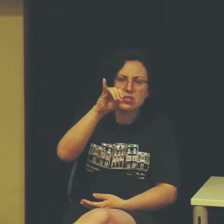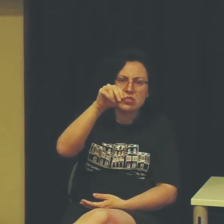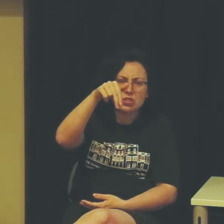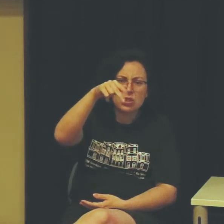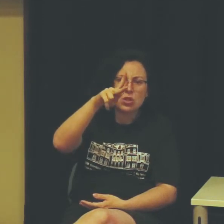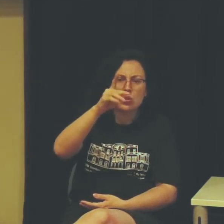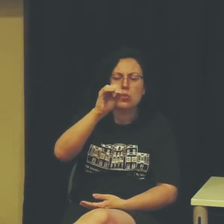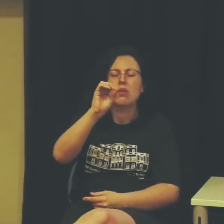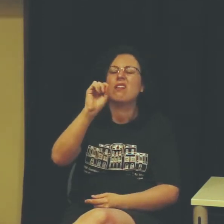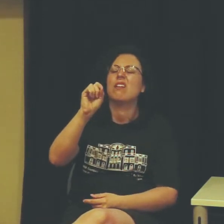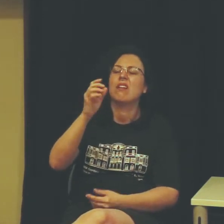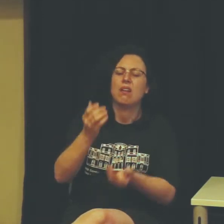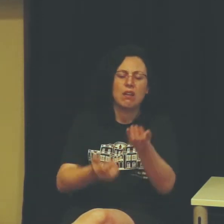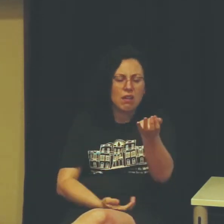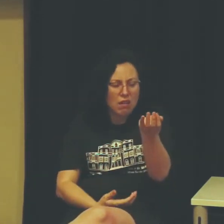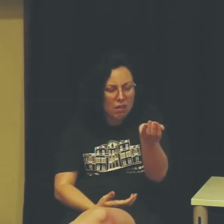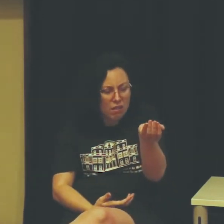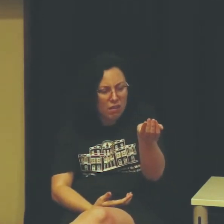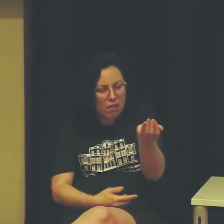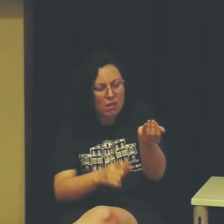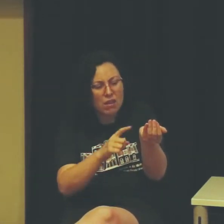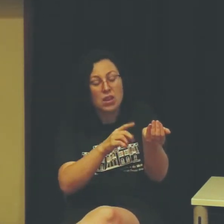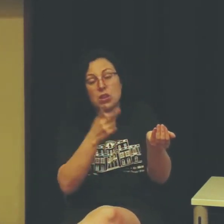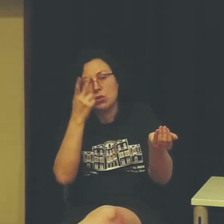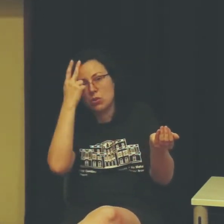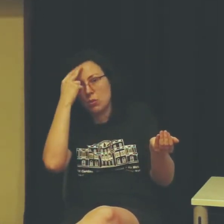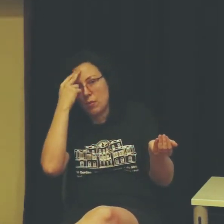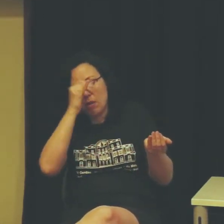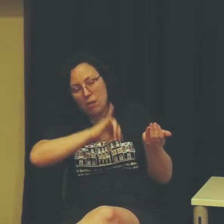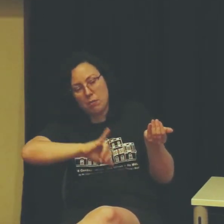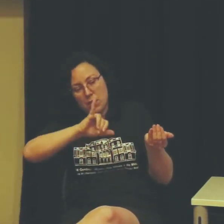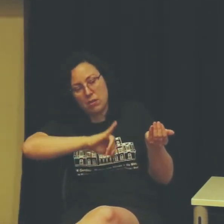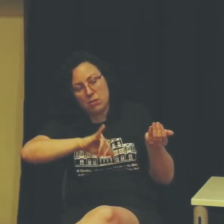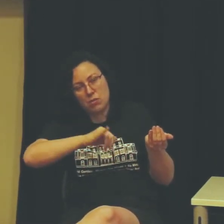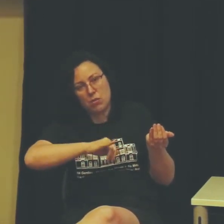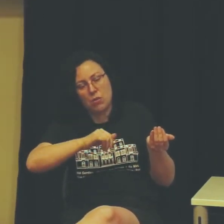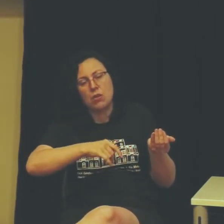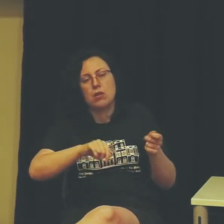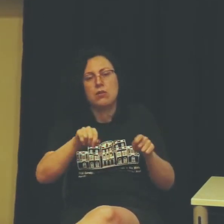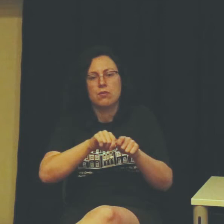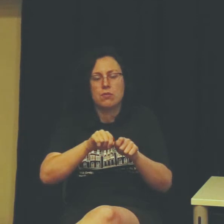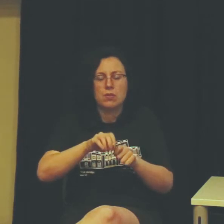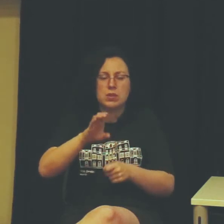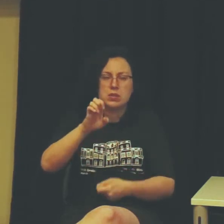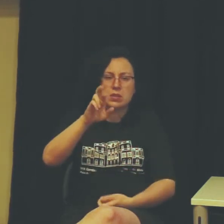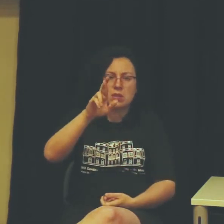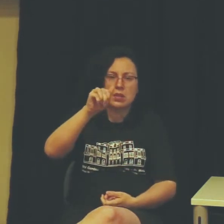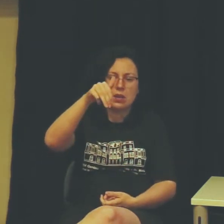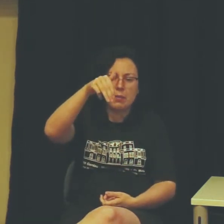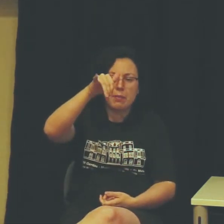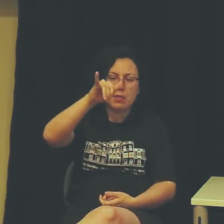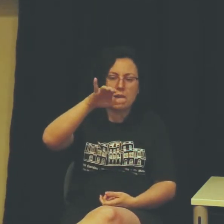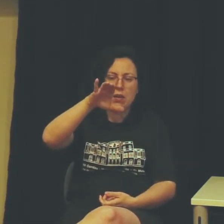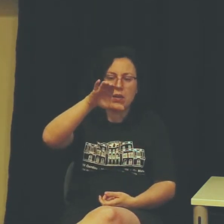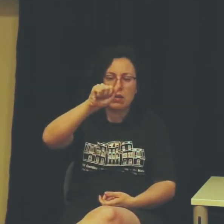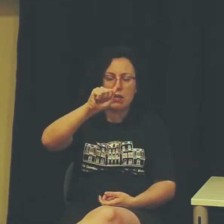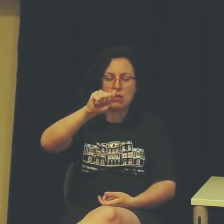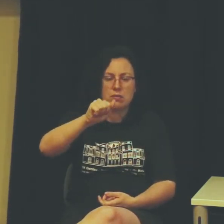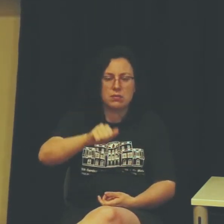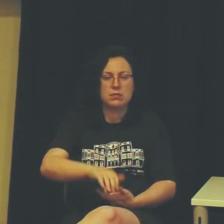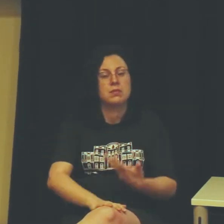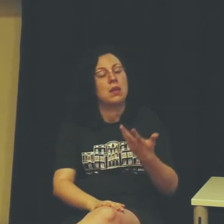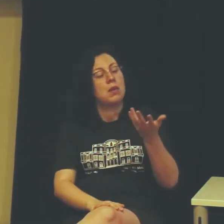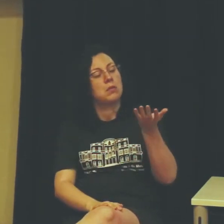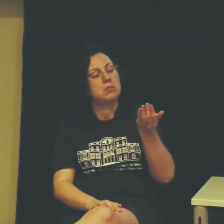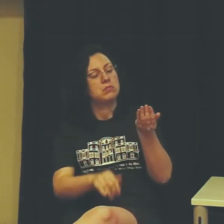gente tem em laboratório, que a gente utiliza muito, normalmente é de cerâmica, que é feito de material refratário para suportar altíssimas temperaturas.